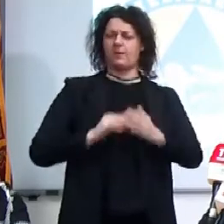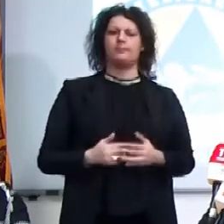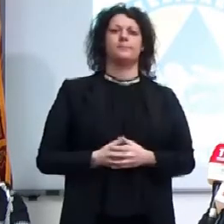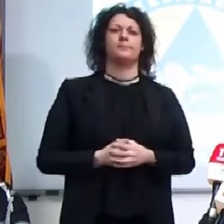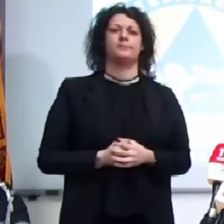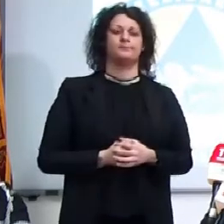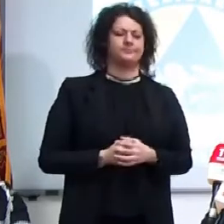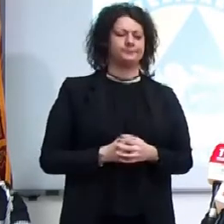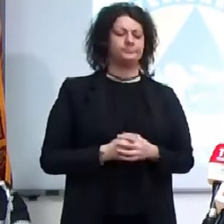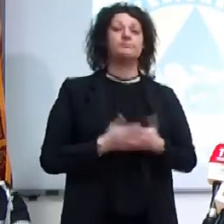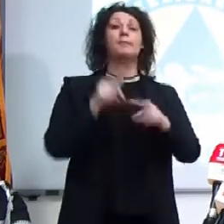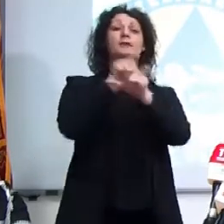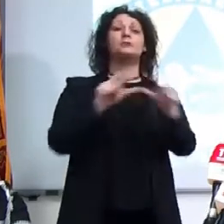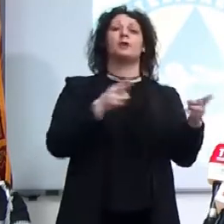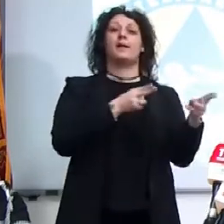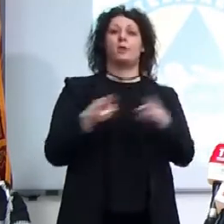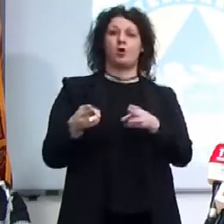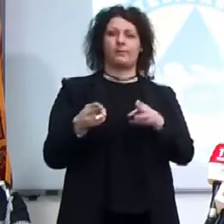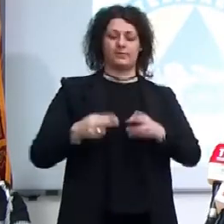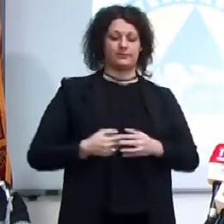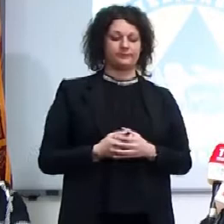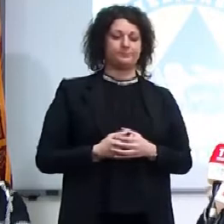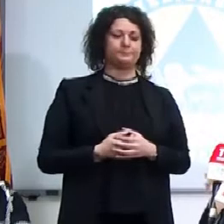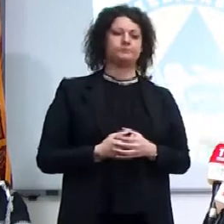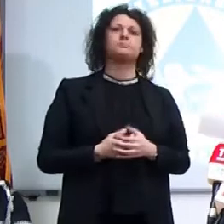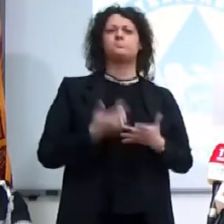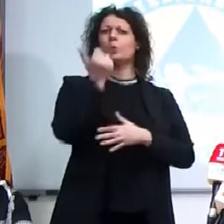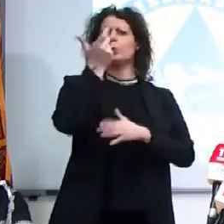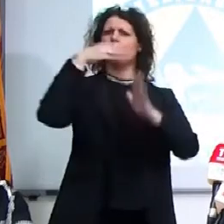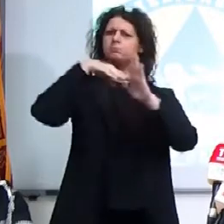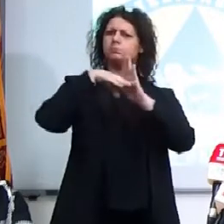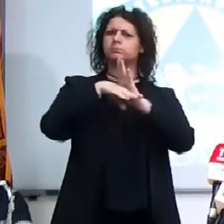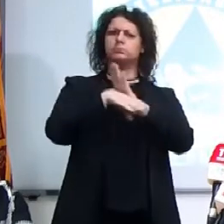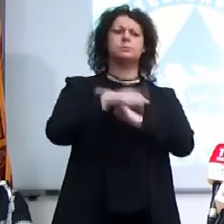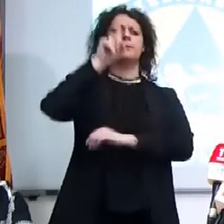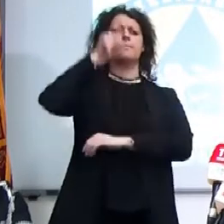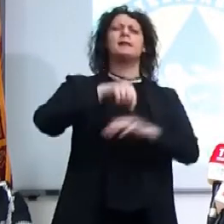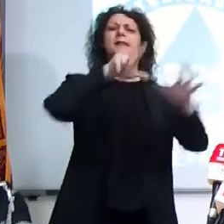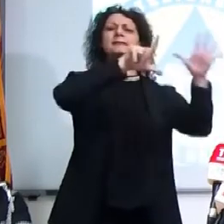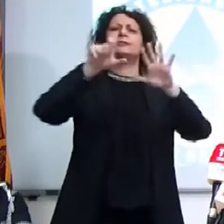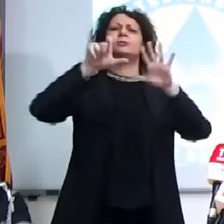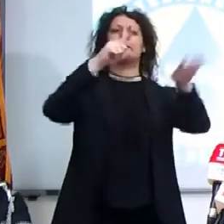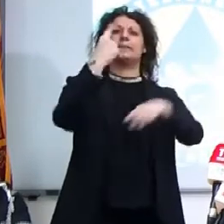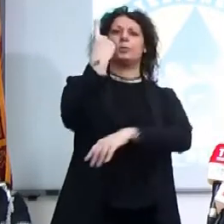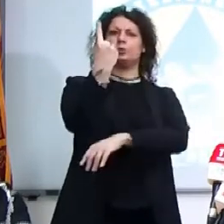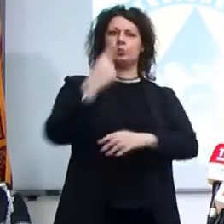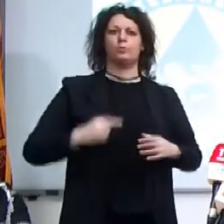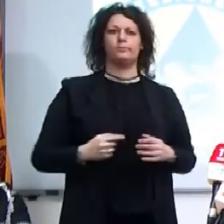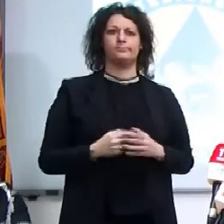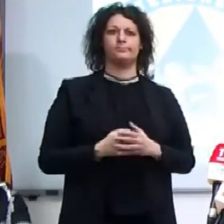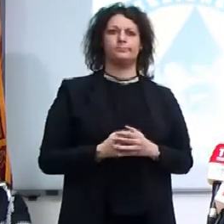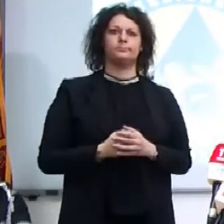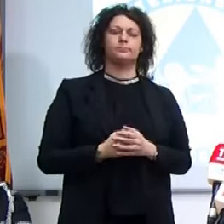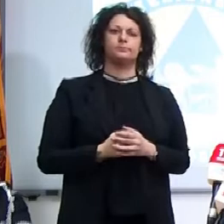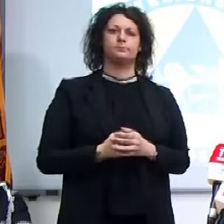la distribuzione avverrà come per il Remdesivir, lo ha spiegato ai giornalisti il presidente del Veneto Luca Zaia